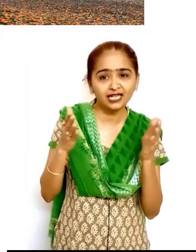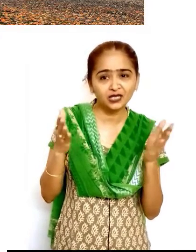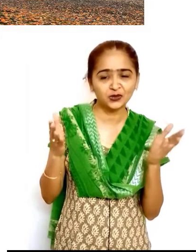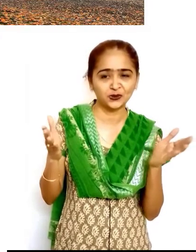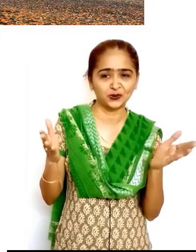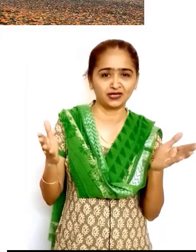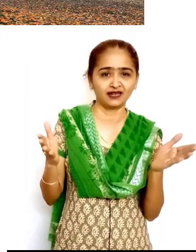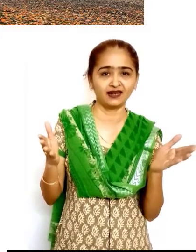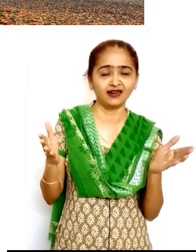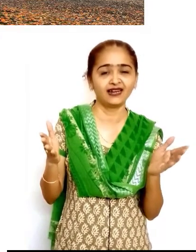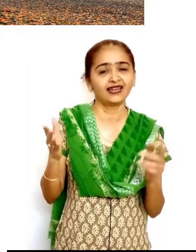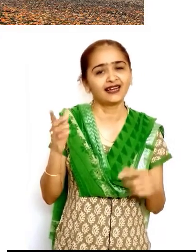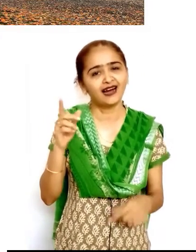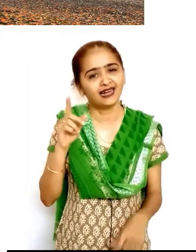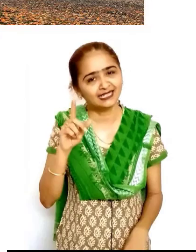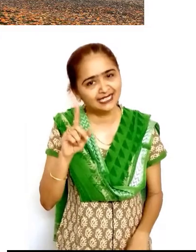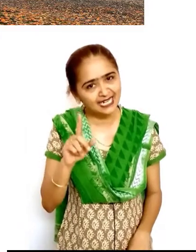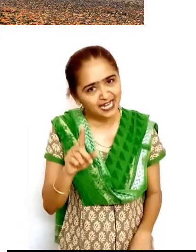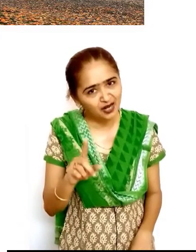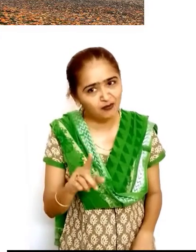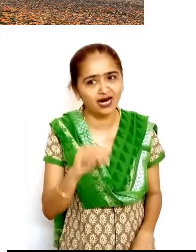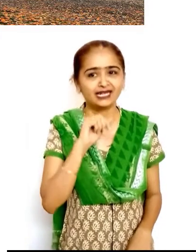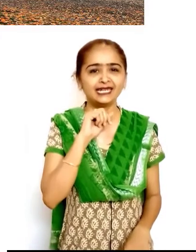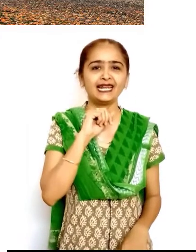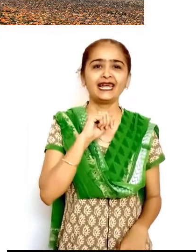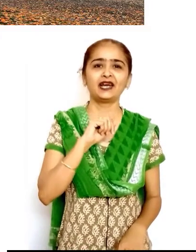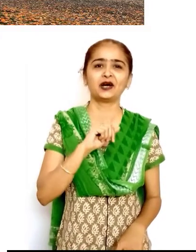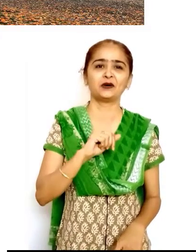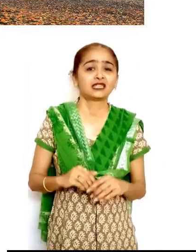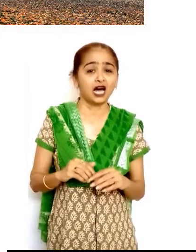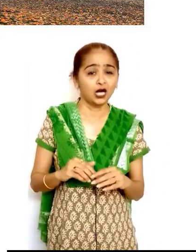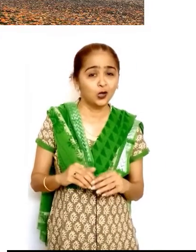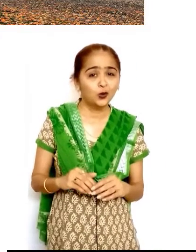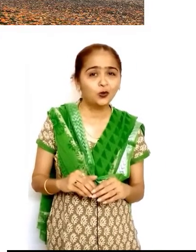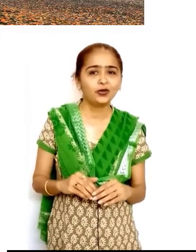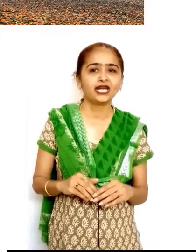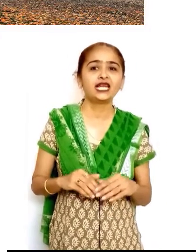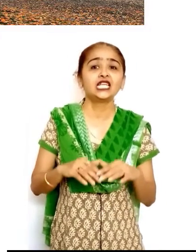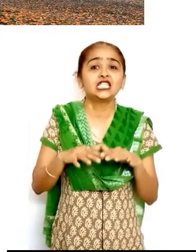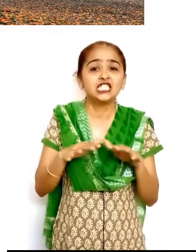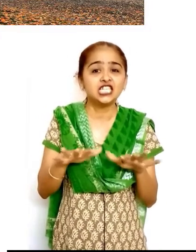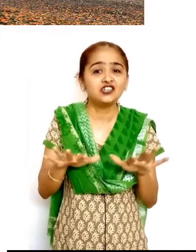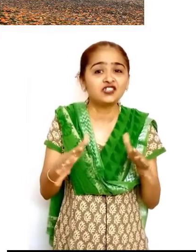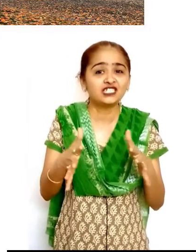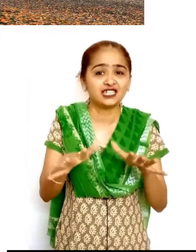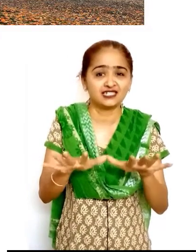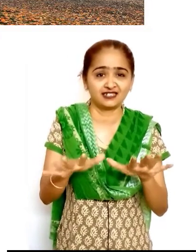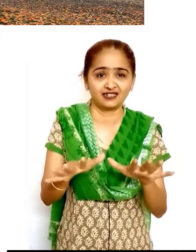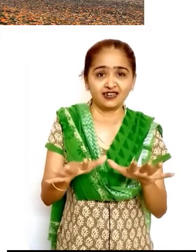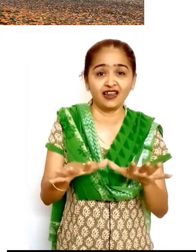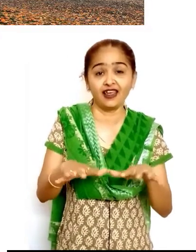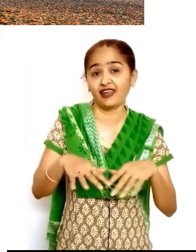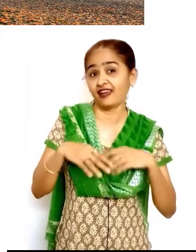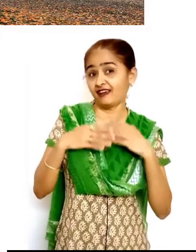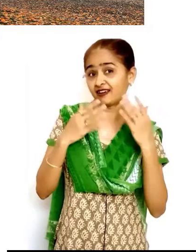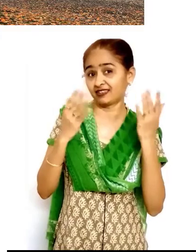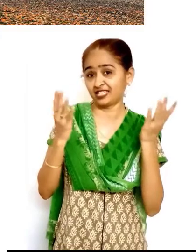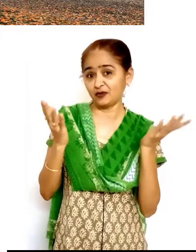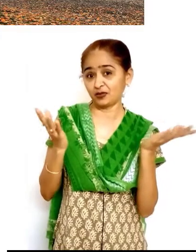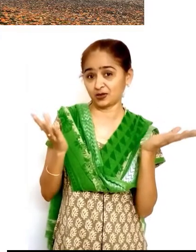गीत सुंदर गाती है मालिने अब तालों में जीव जलचर है अति